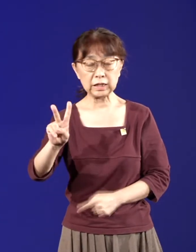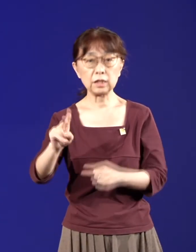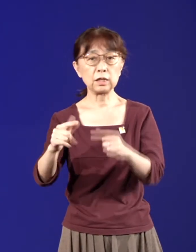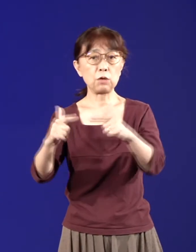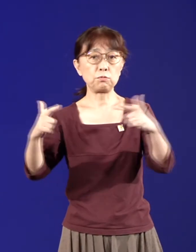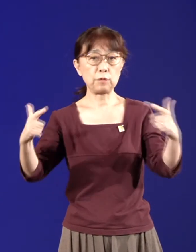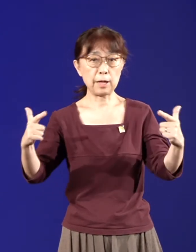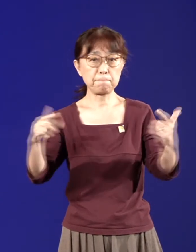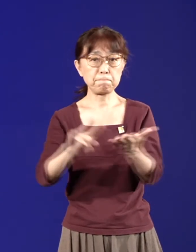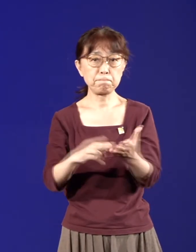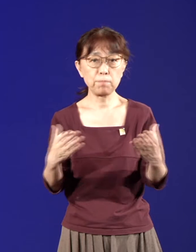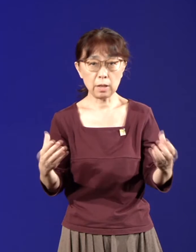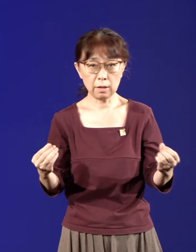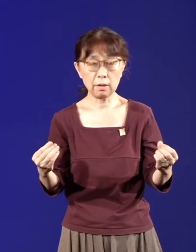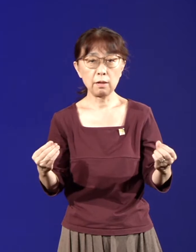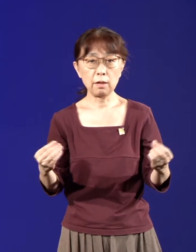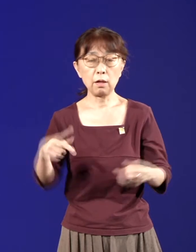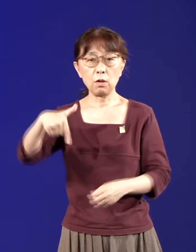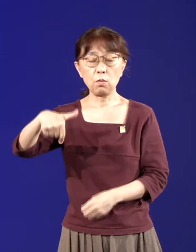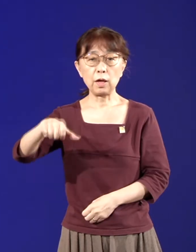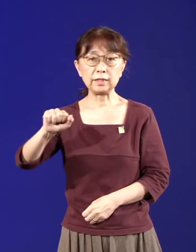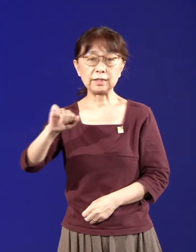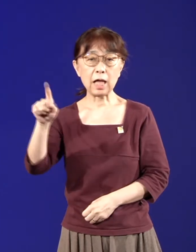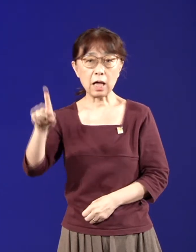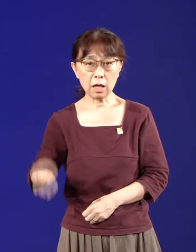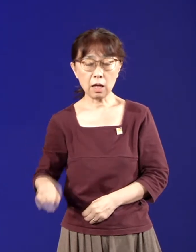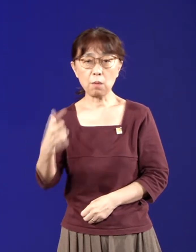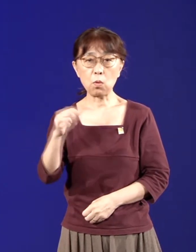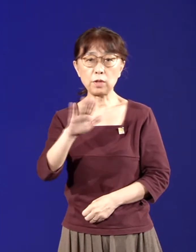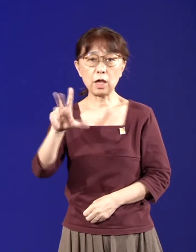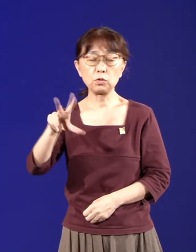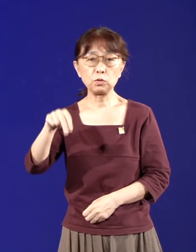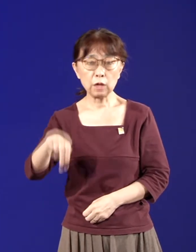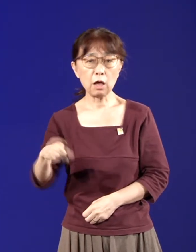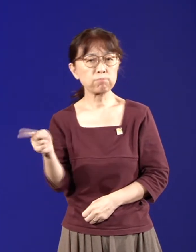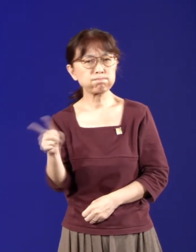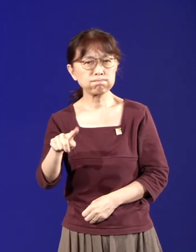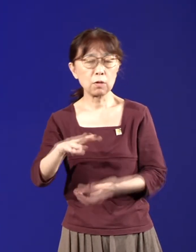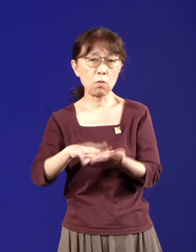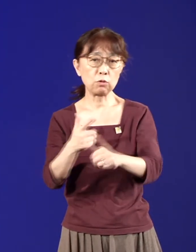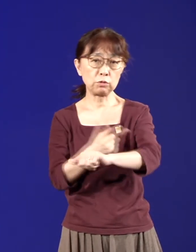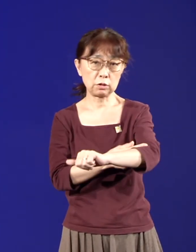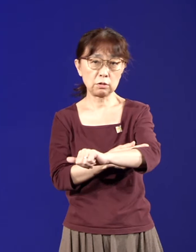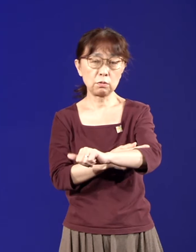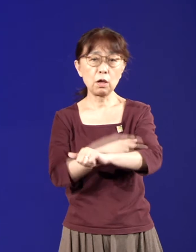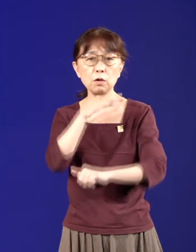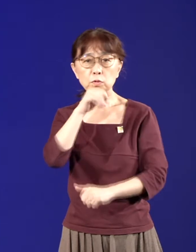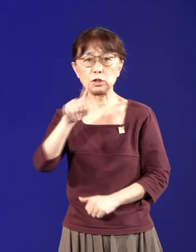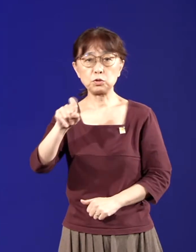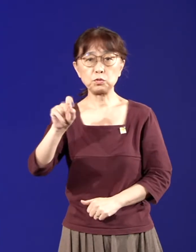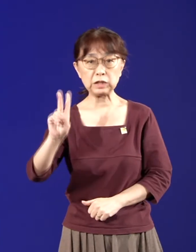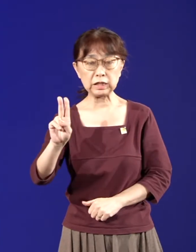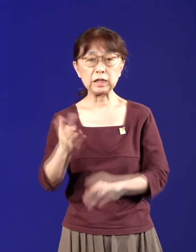。これによりまして、ファイザー、モデルナ、いずれのワクチンもですね、12歳以上の方の接